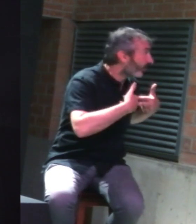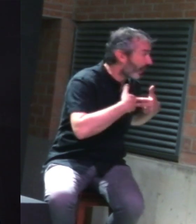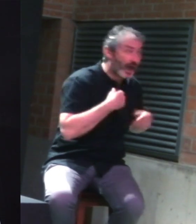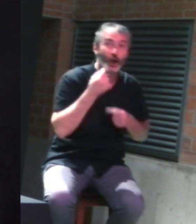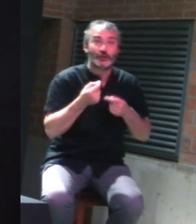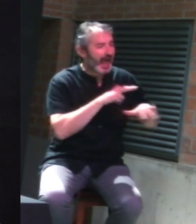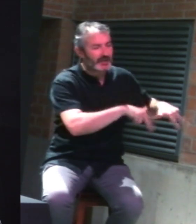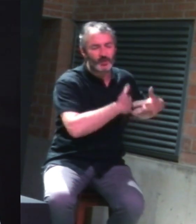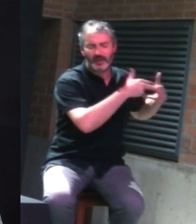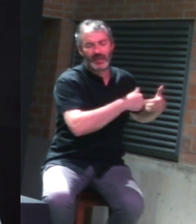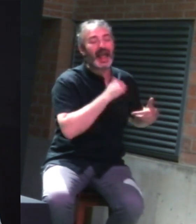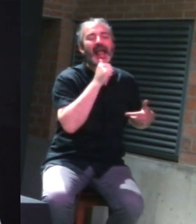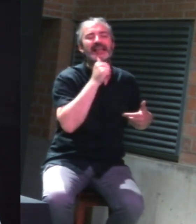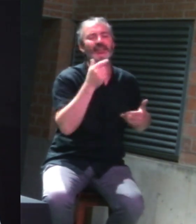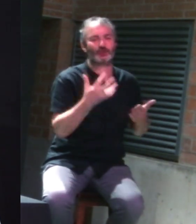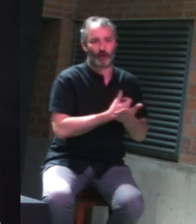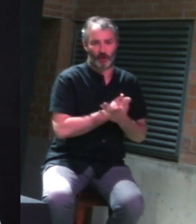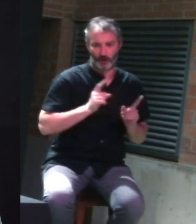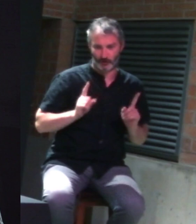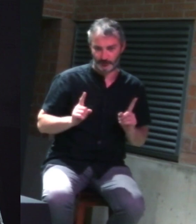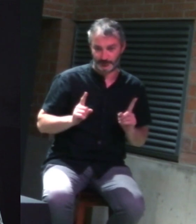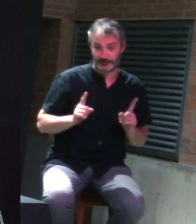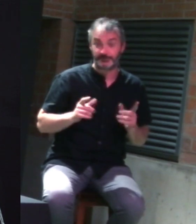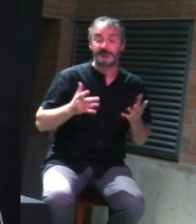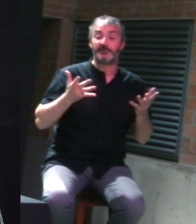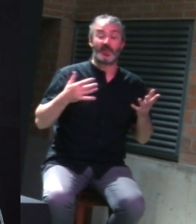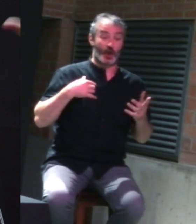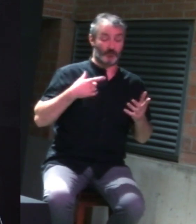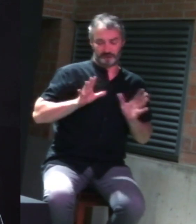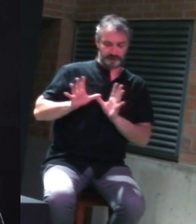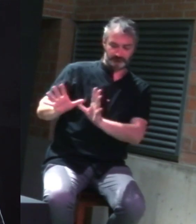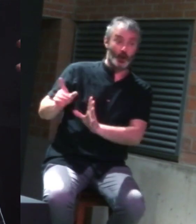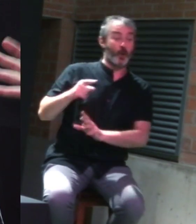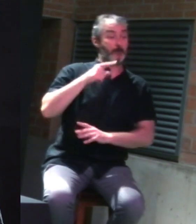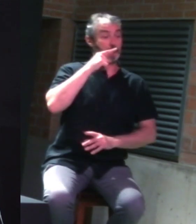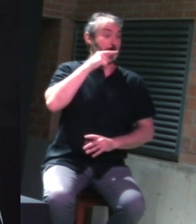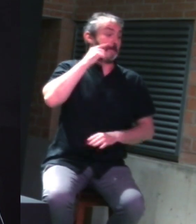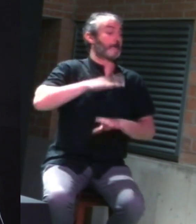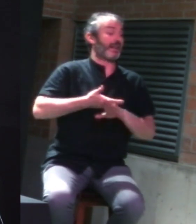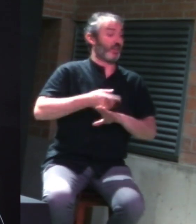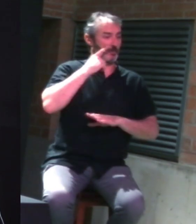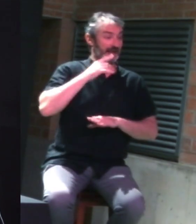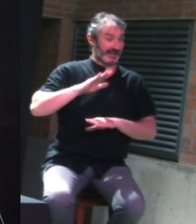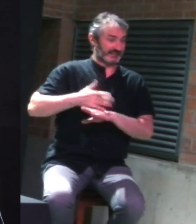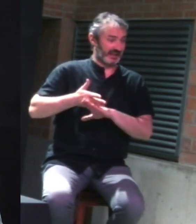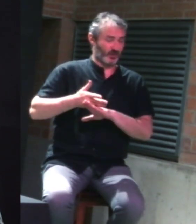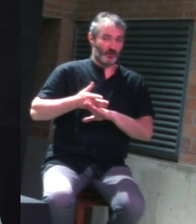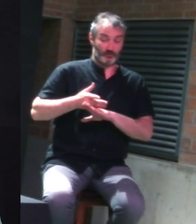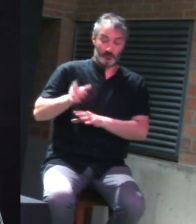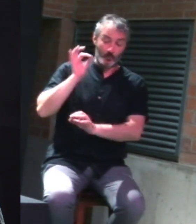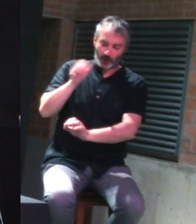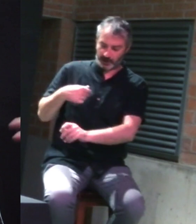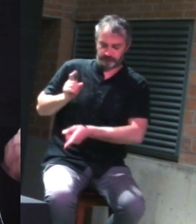prácticamente cualquier actividad. El poder del marido sobre la mujer casada fue reforzado,